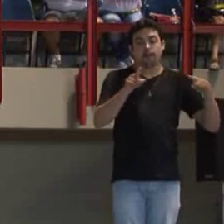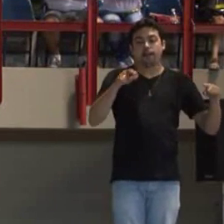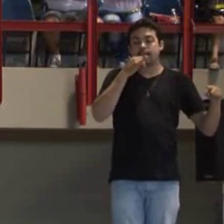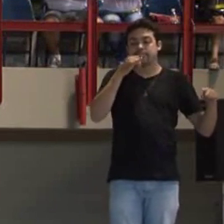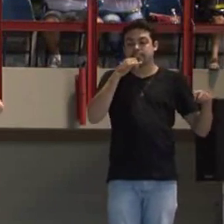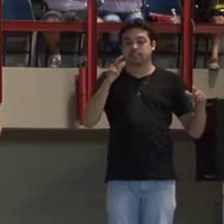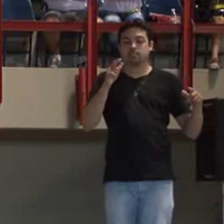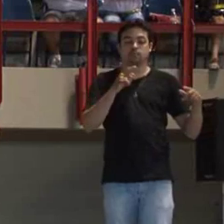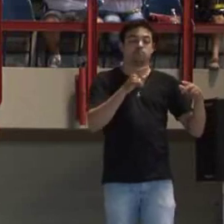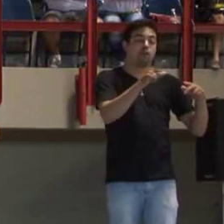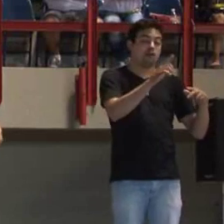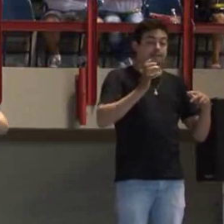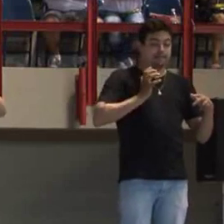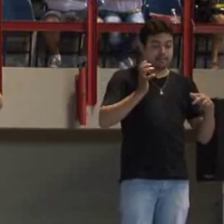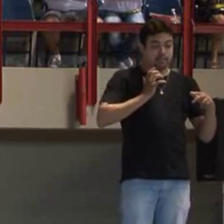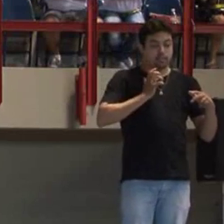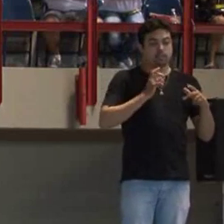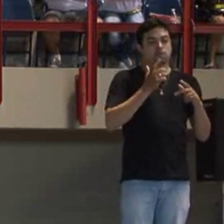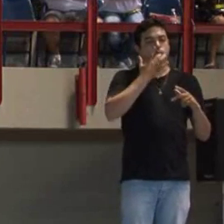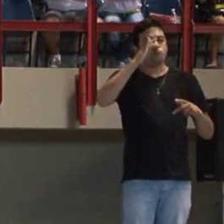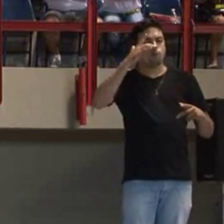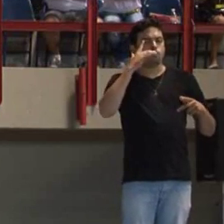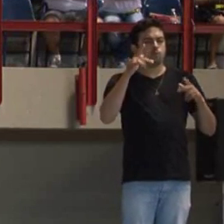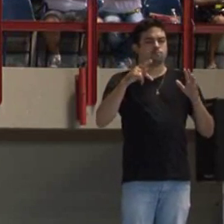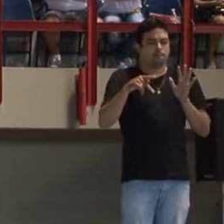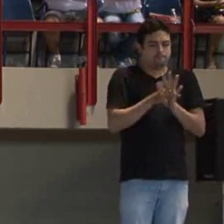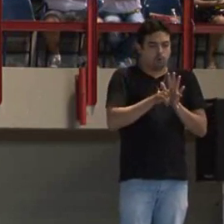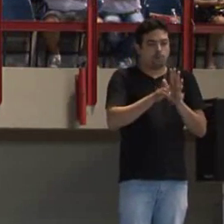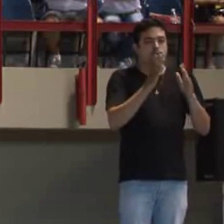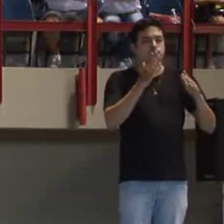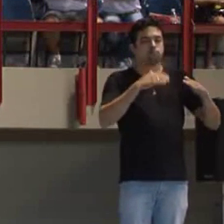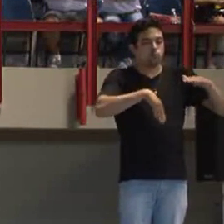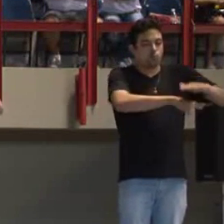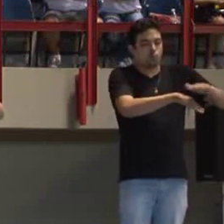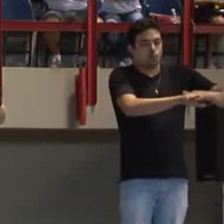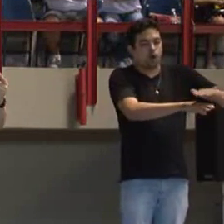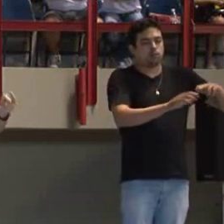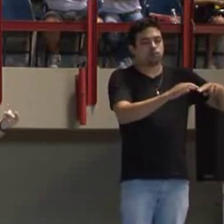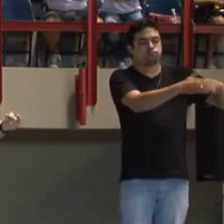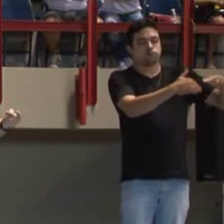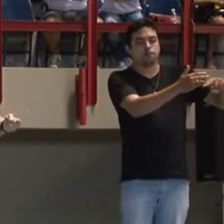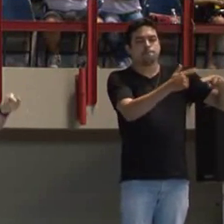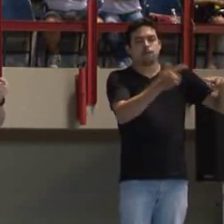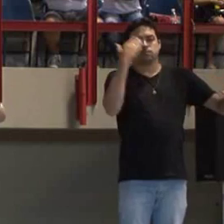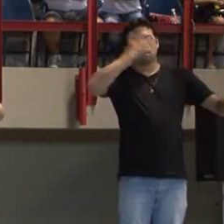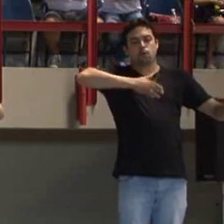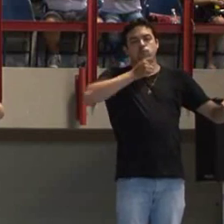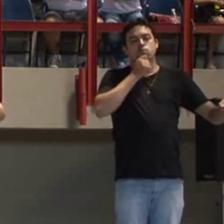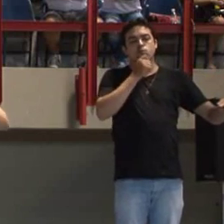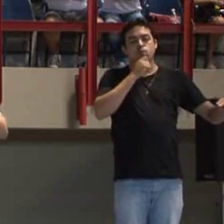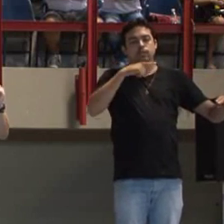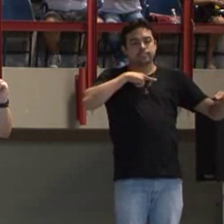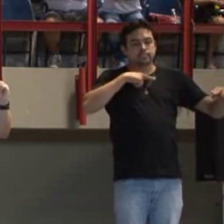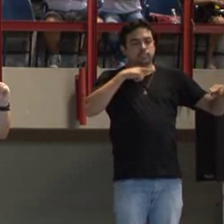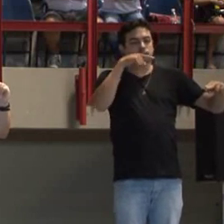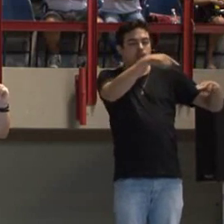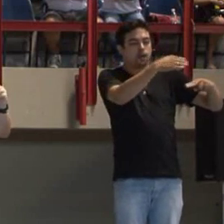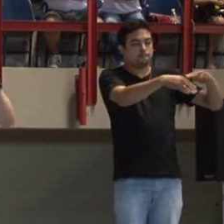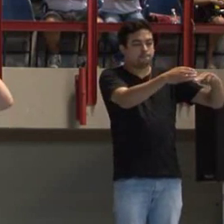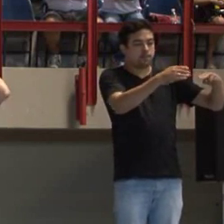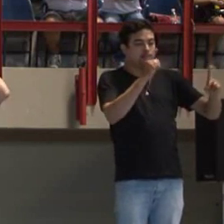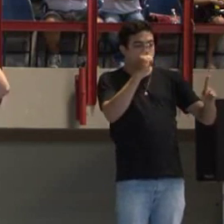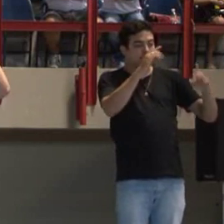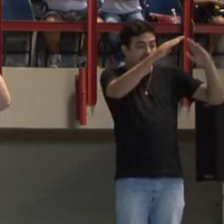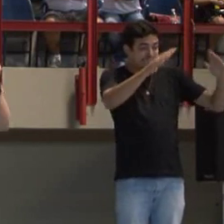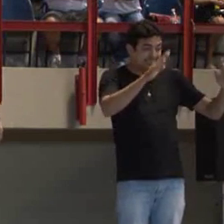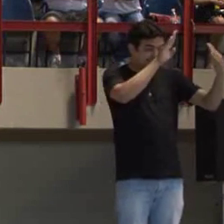enterrado com os pertences dele, segundo conta a tradição, mas nós não temos nenhuma prova de que foi encontrado nada dentro de pirâmide,